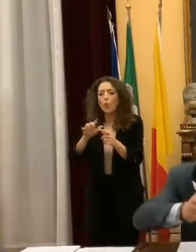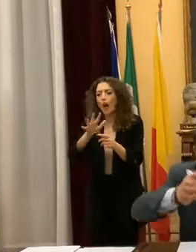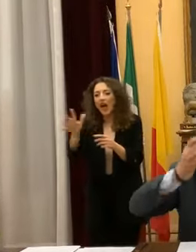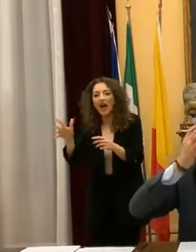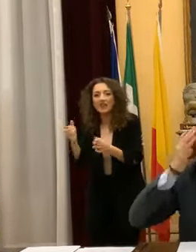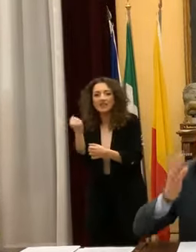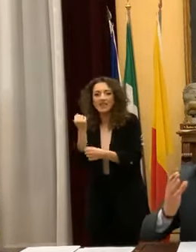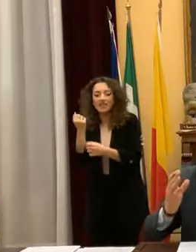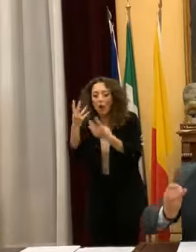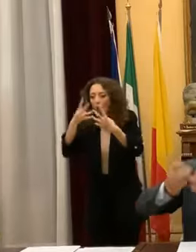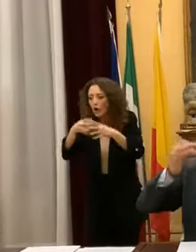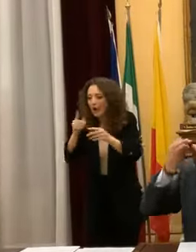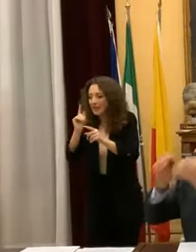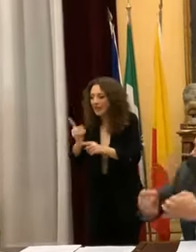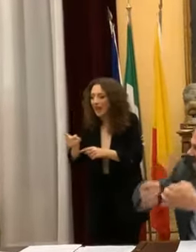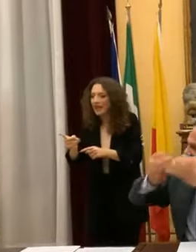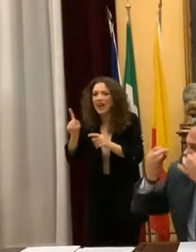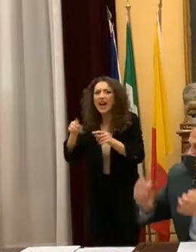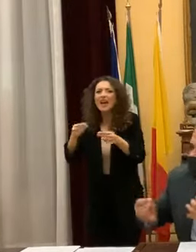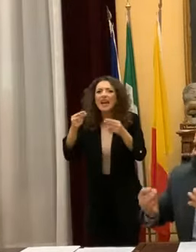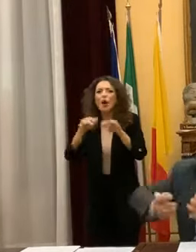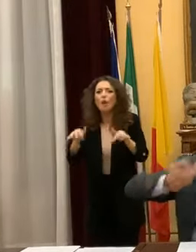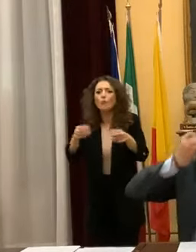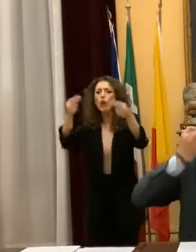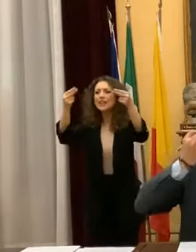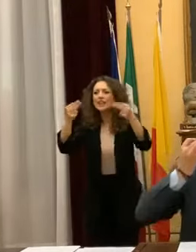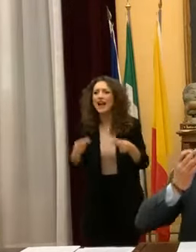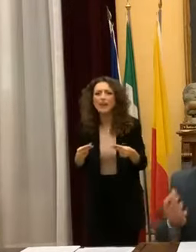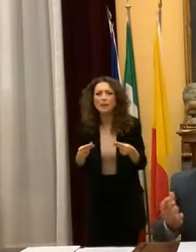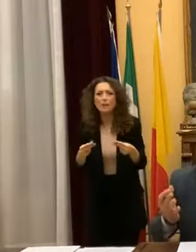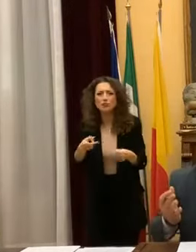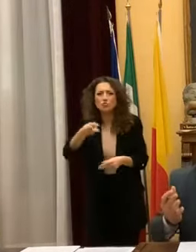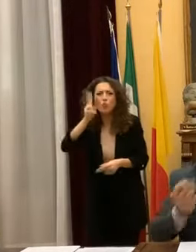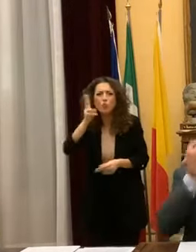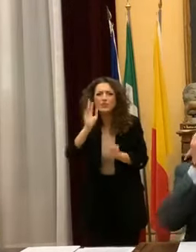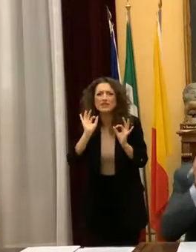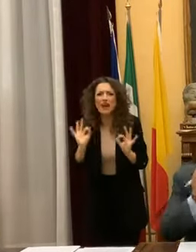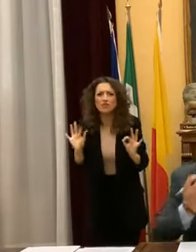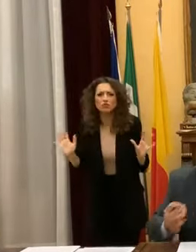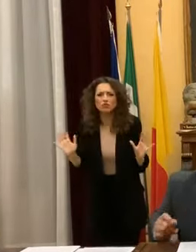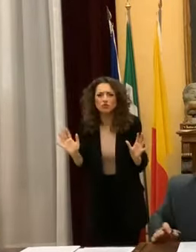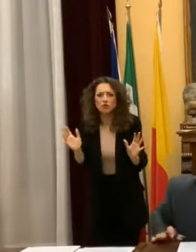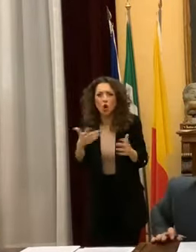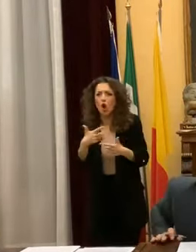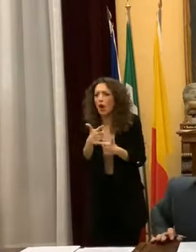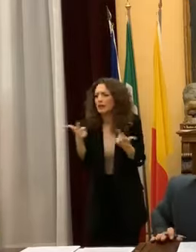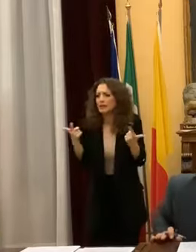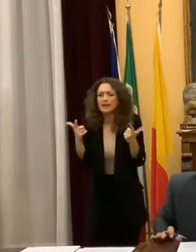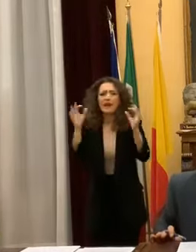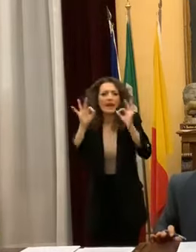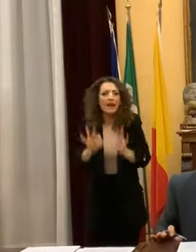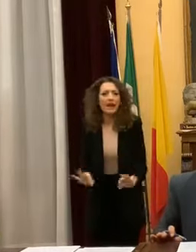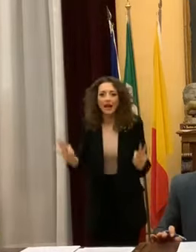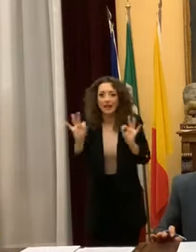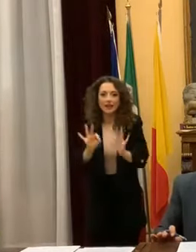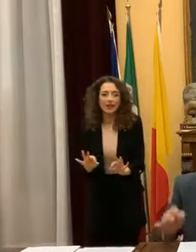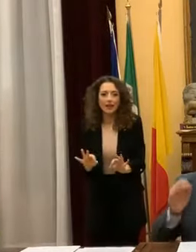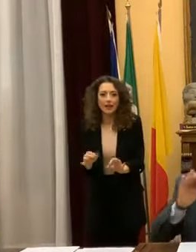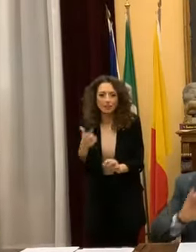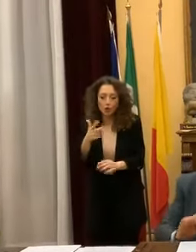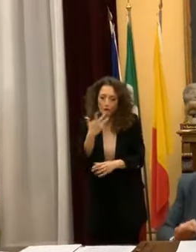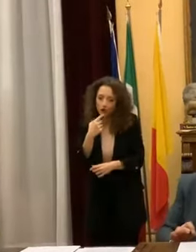anche un database del cavolo, non esisteva neanche quello. Perché lo voglio